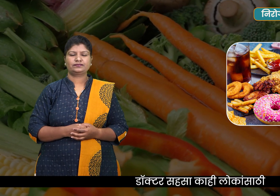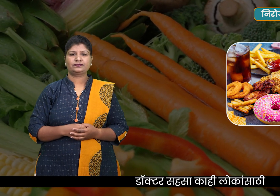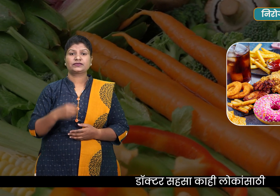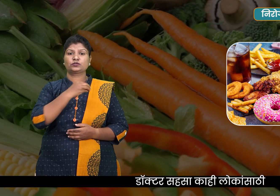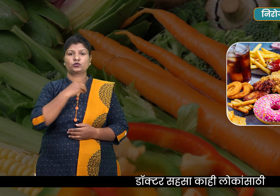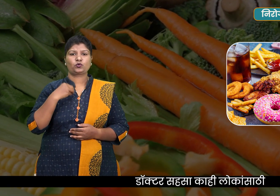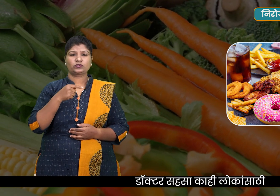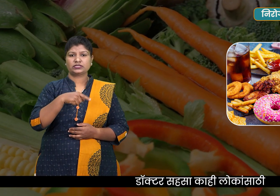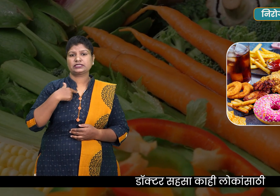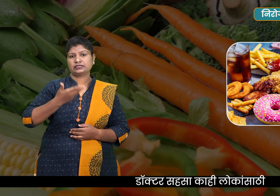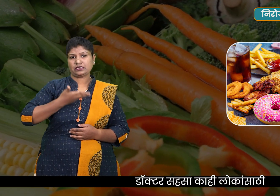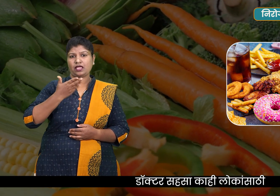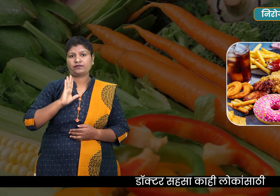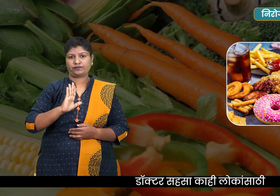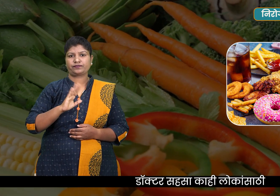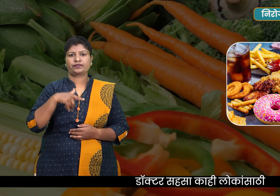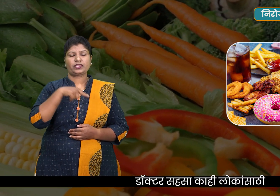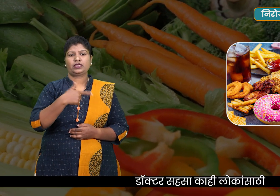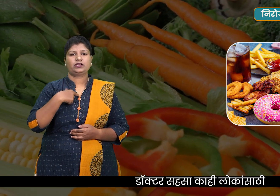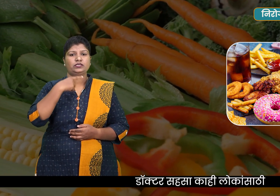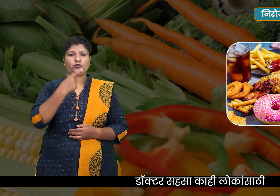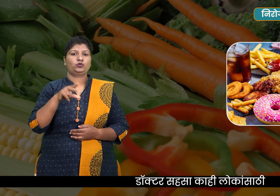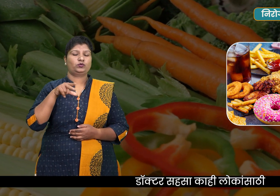डॉक्टर सहसा काही लोकांसाठी